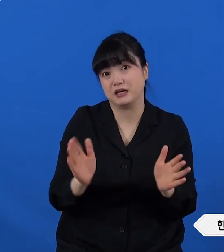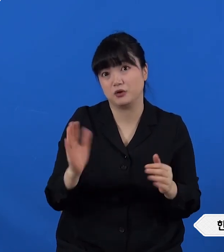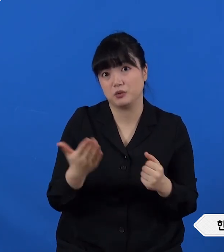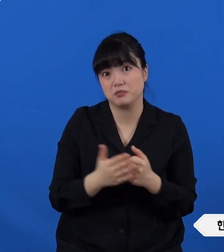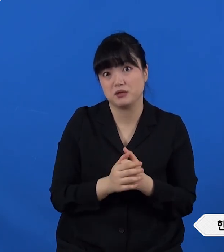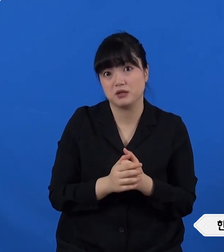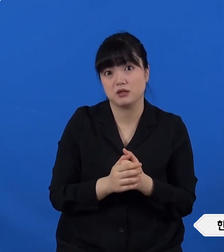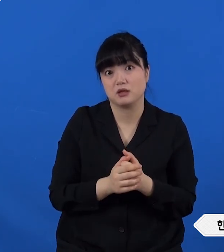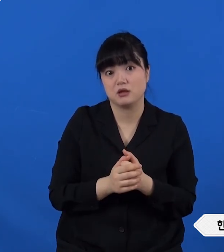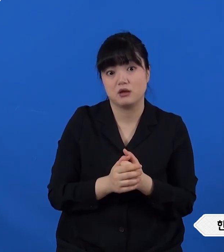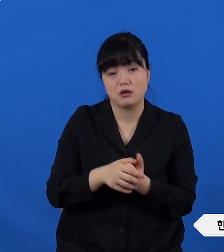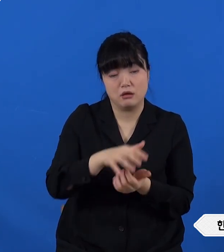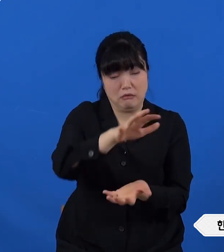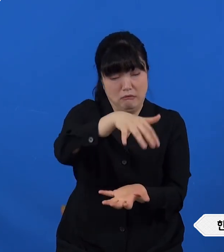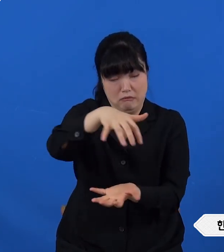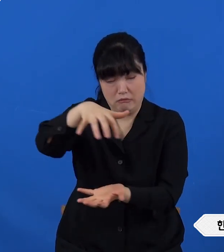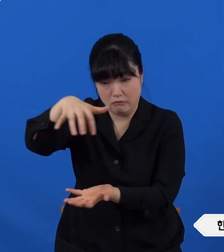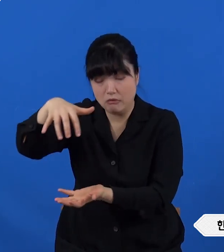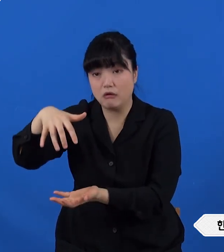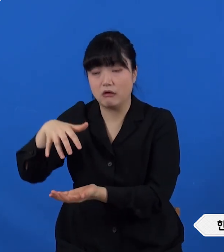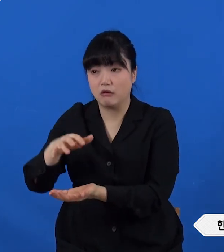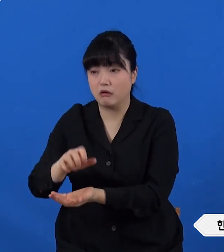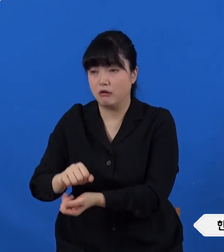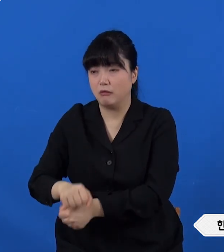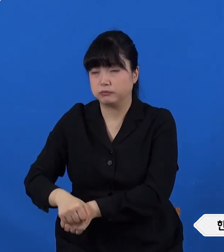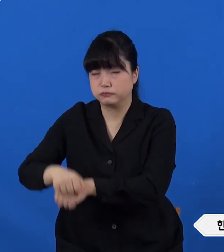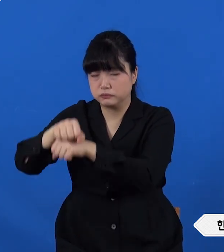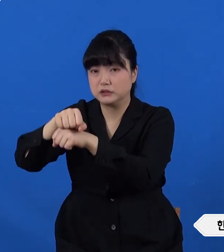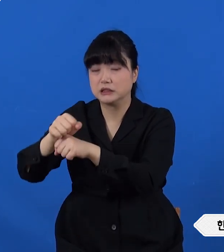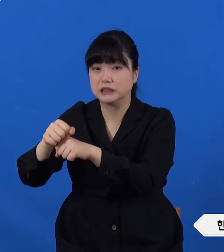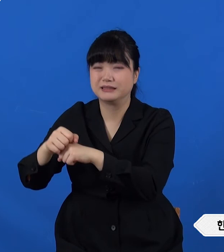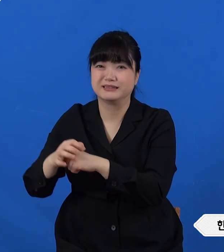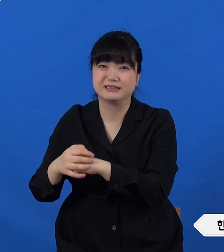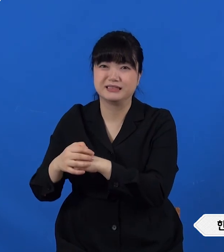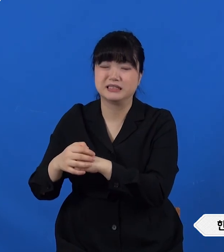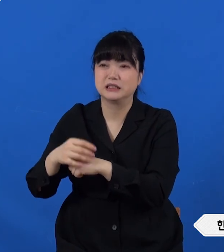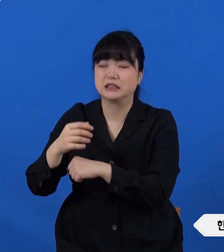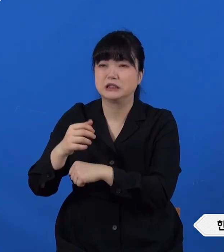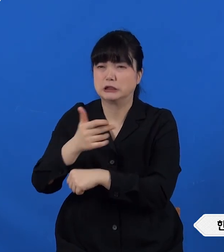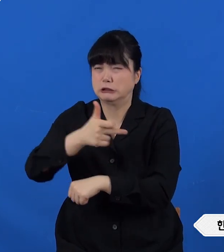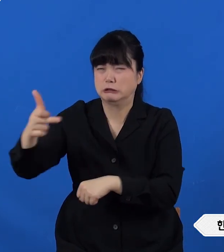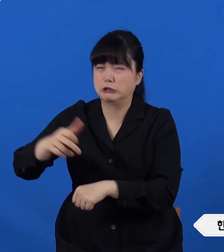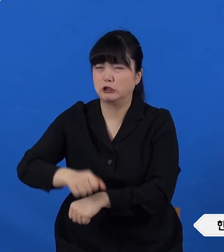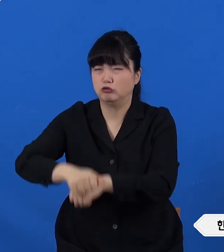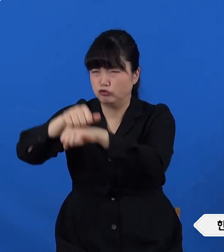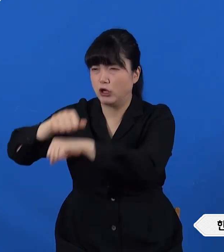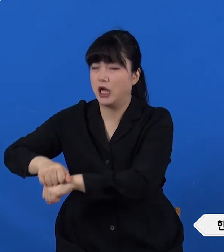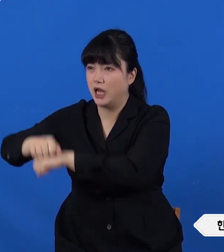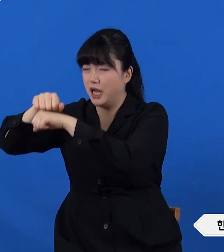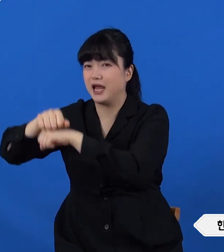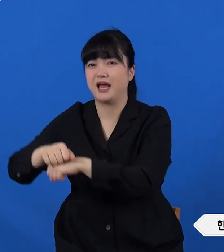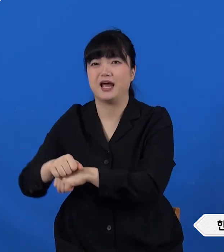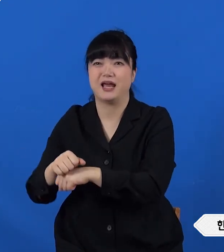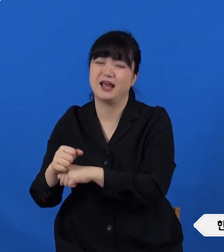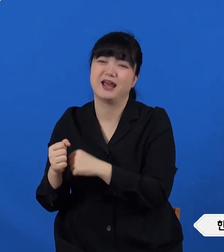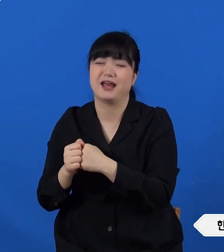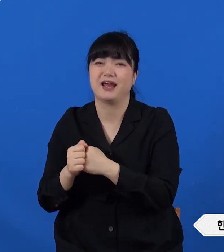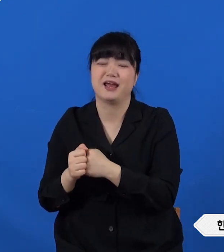그 회수한 물건들을 쌓아두기 위해서 창고를 2개나 크게 지었다 하는 기록도 남아 있습니다.